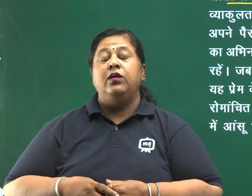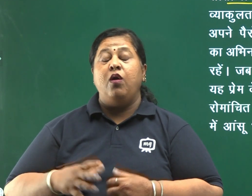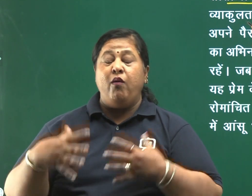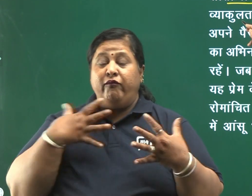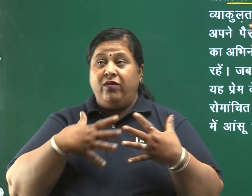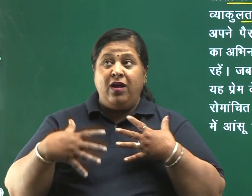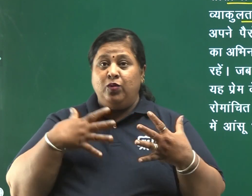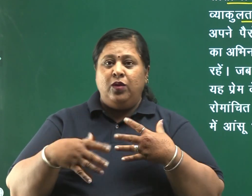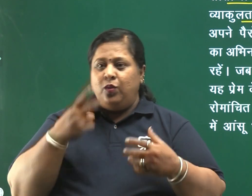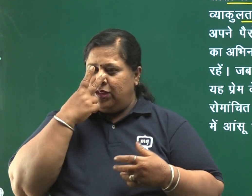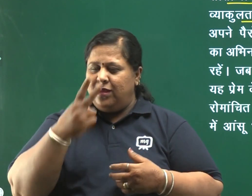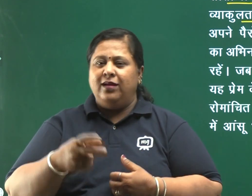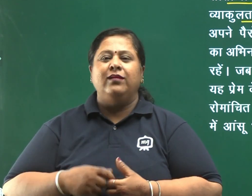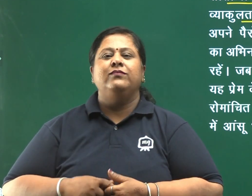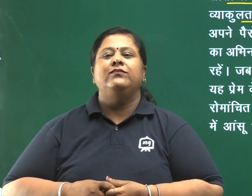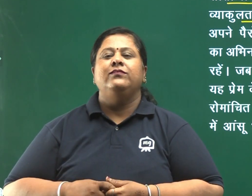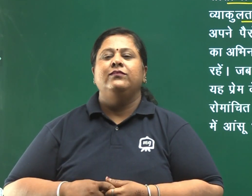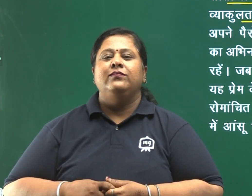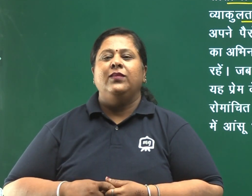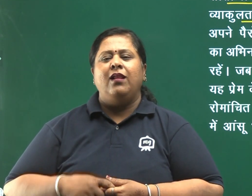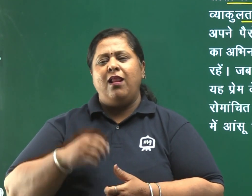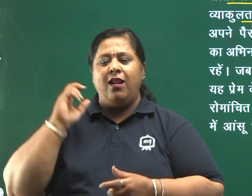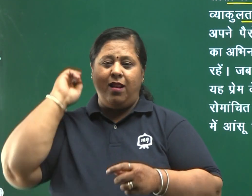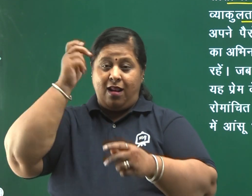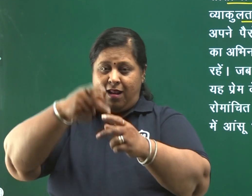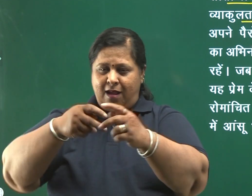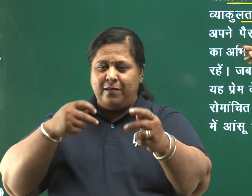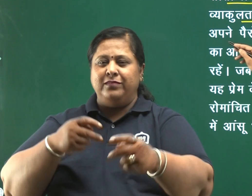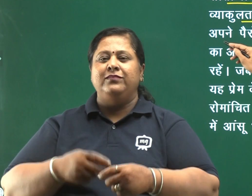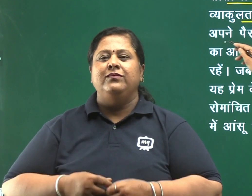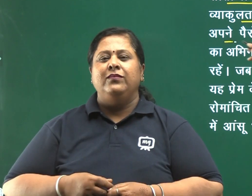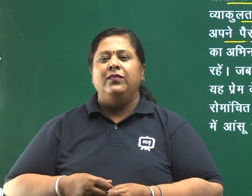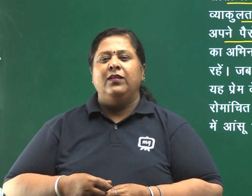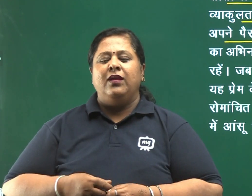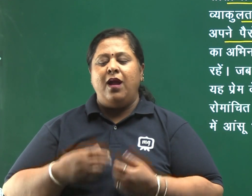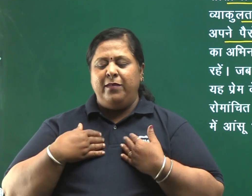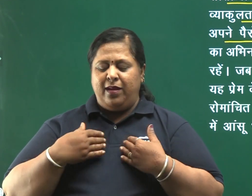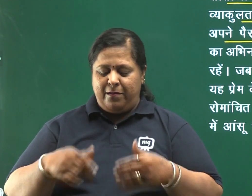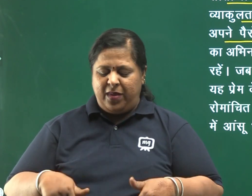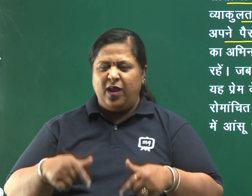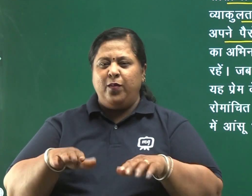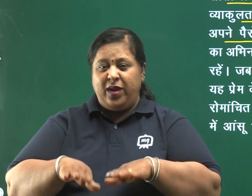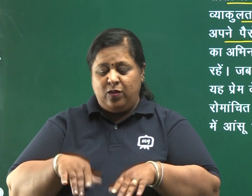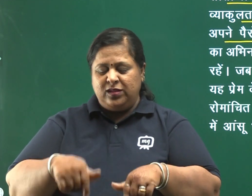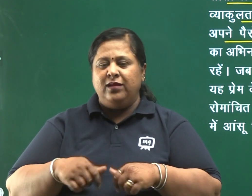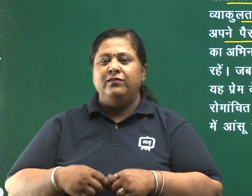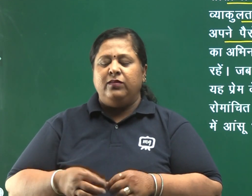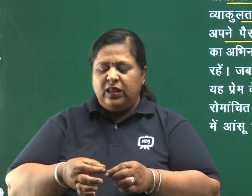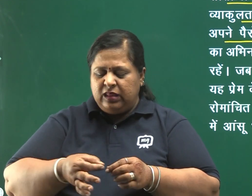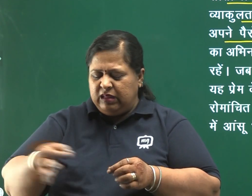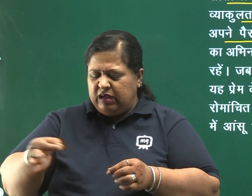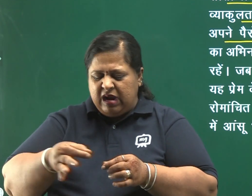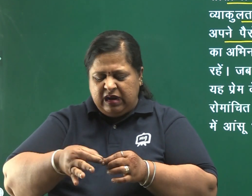और व्याकुलता को देखकर राम अपने पैरों से